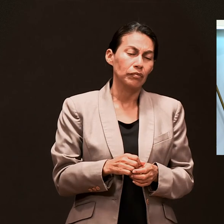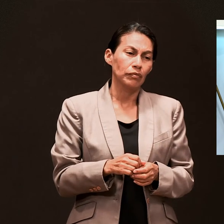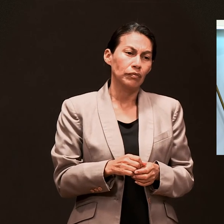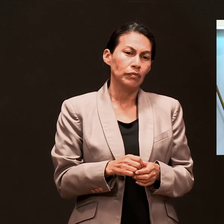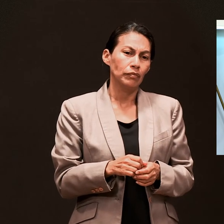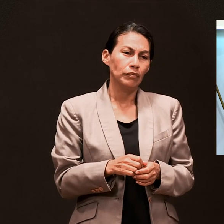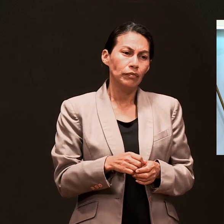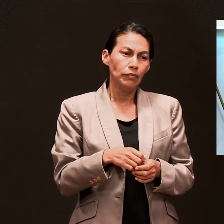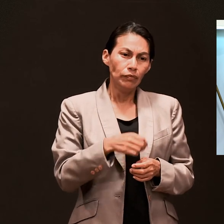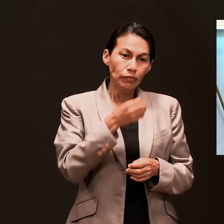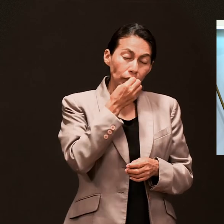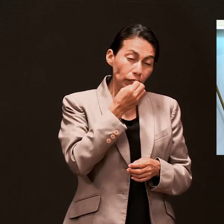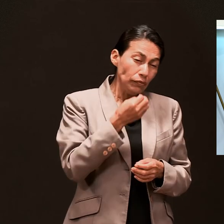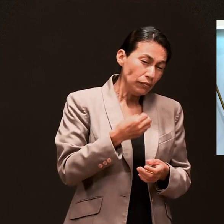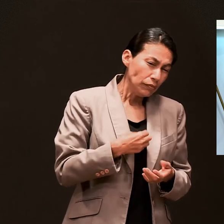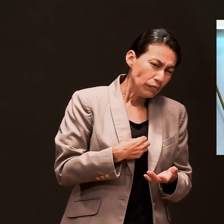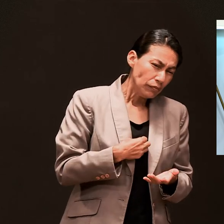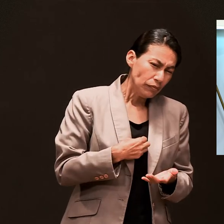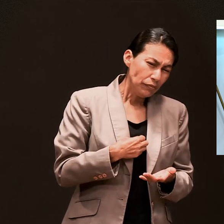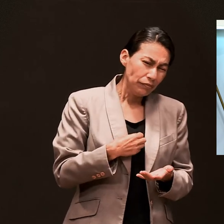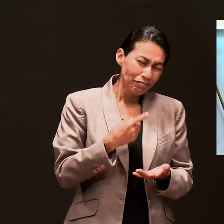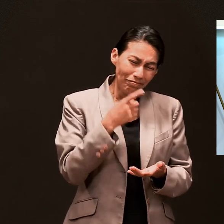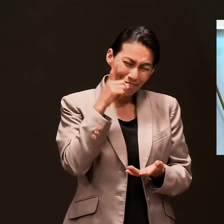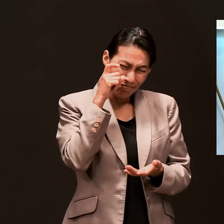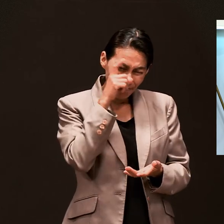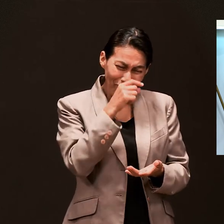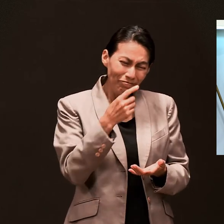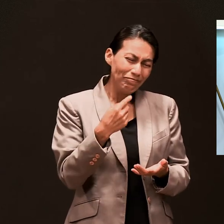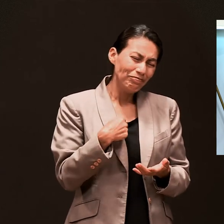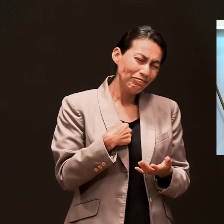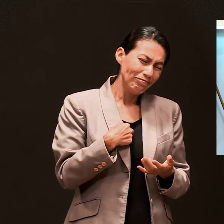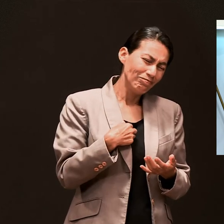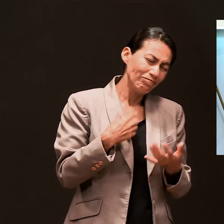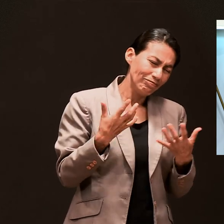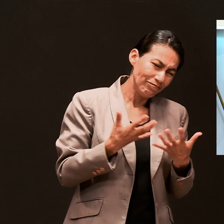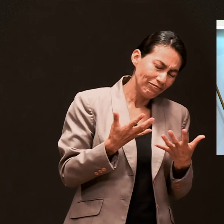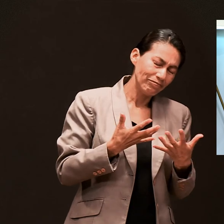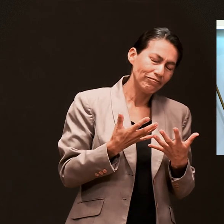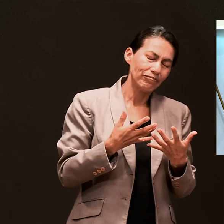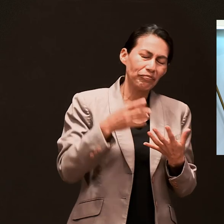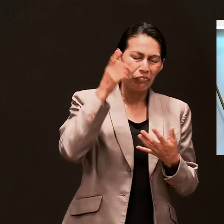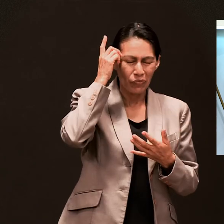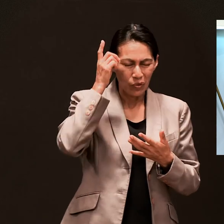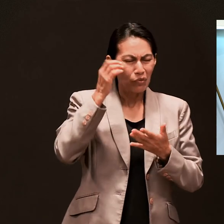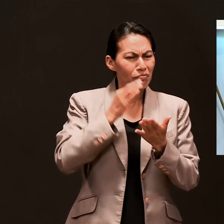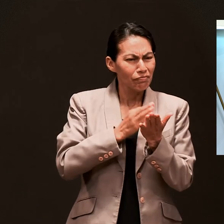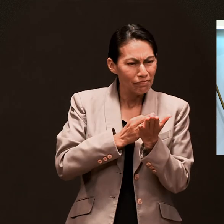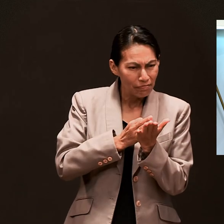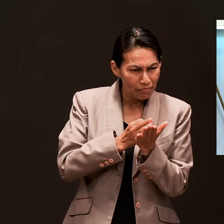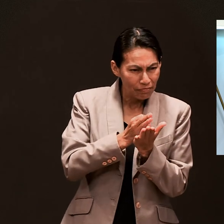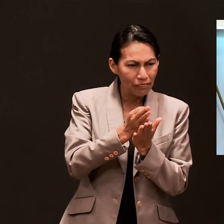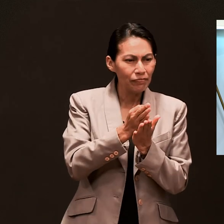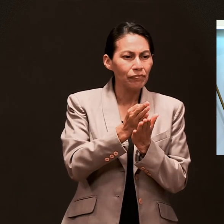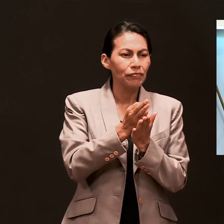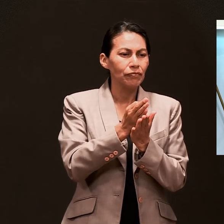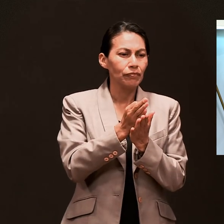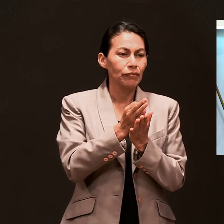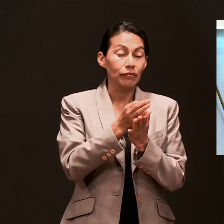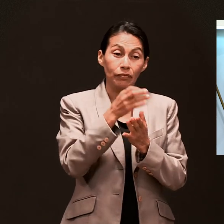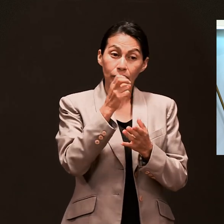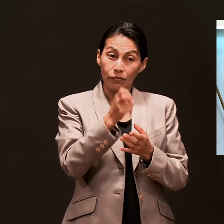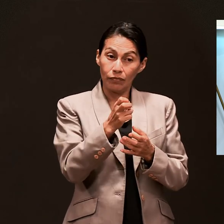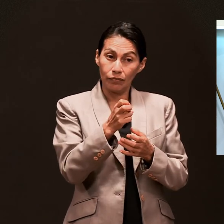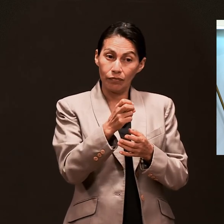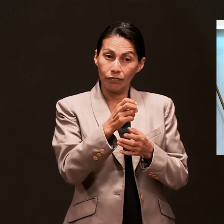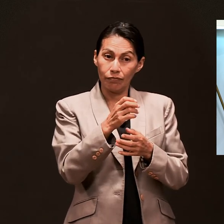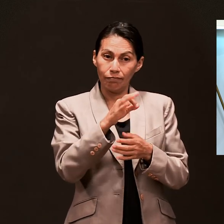fiel claro independientemente de por los caminos en que hayamos estado Dios sigue siendo fiel y